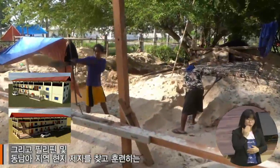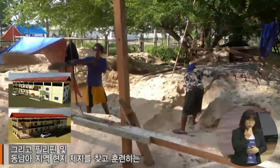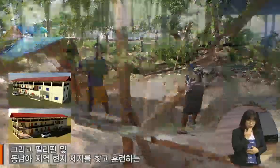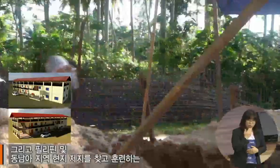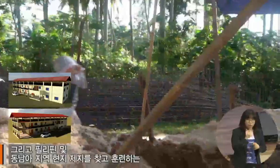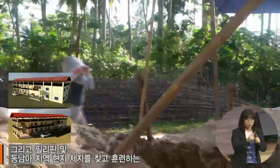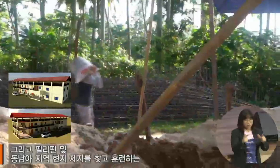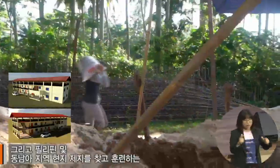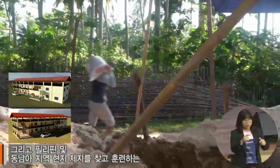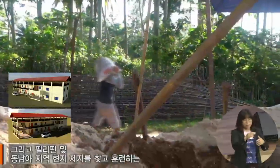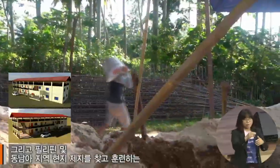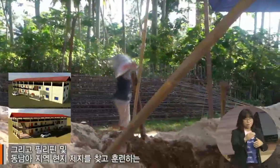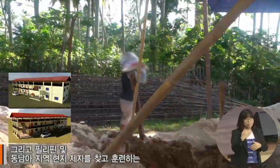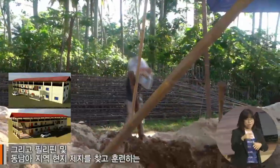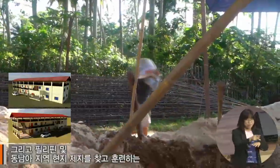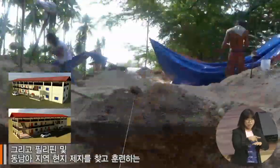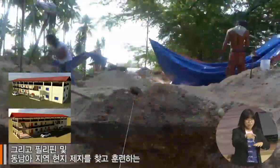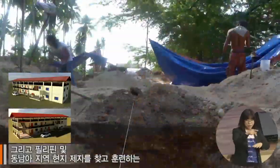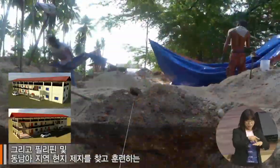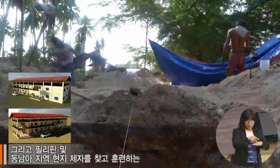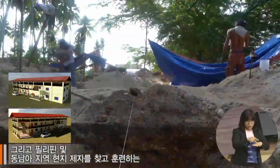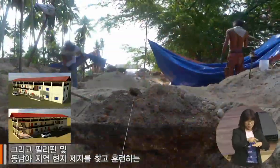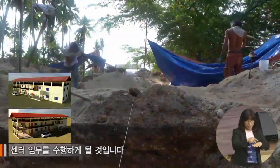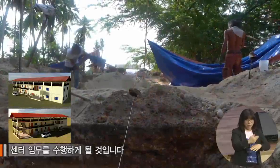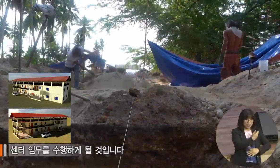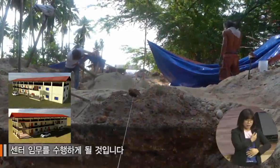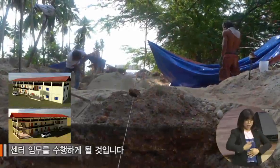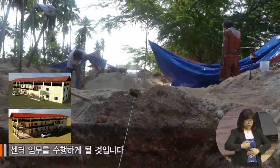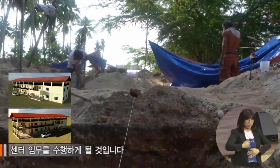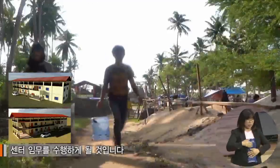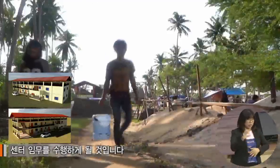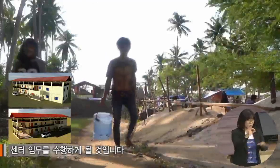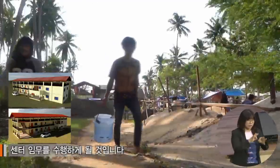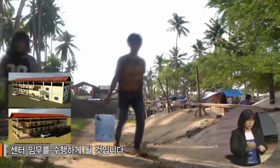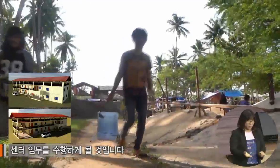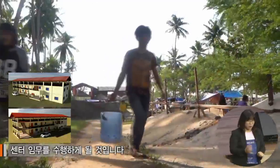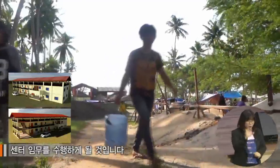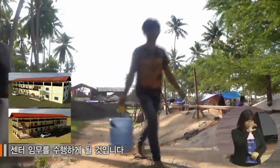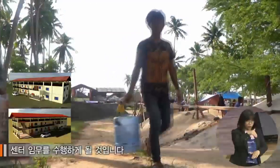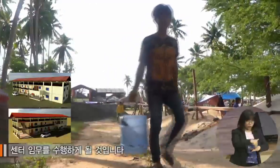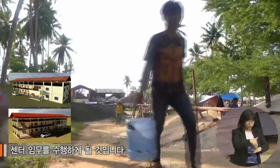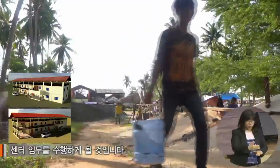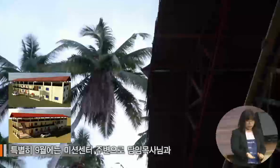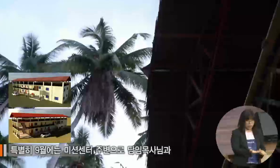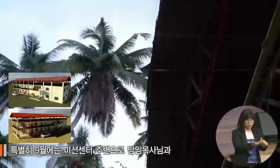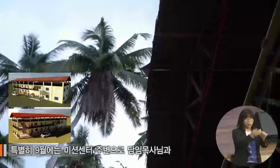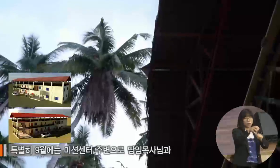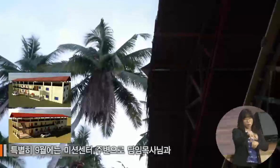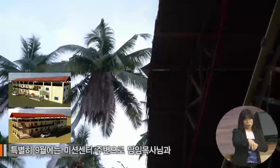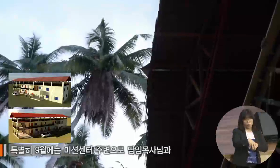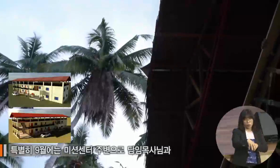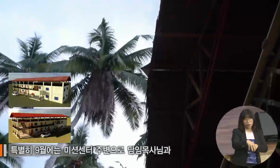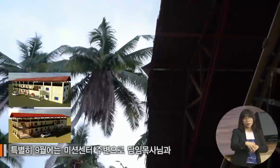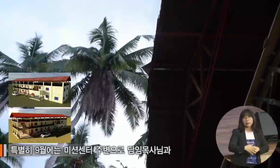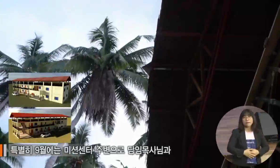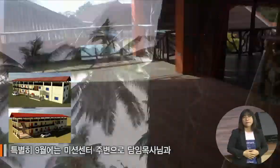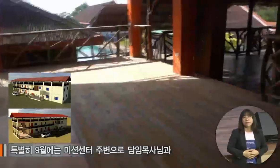및 동남아 지역 현지 제자를 찾고 훈련하는 센터의 임무를 수행하게 될 것입니다. 특별히 9월에는